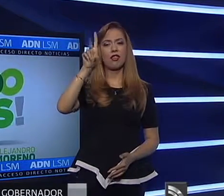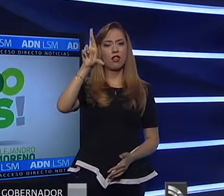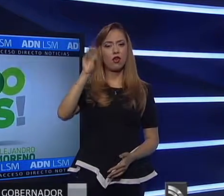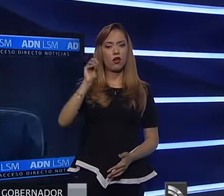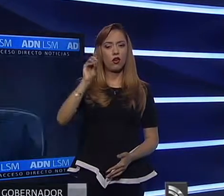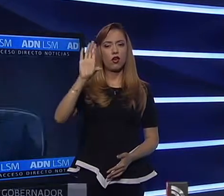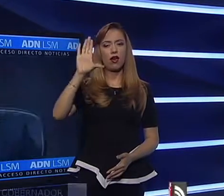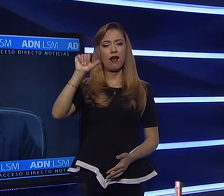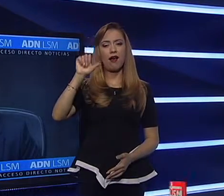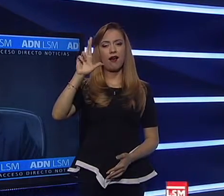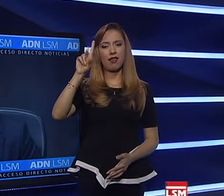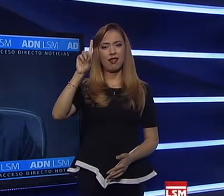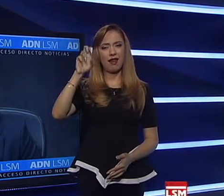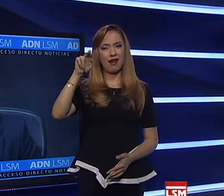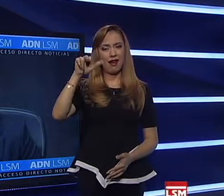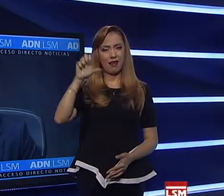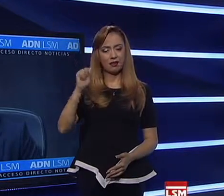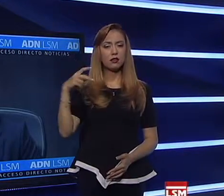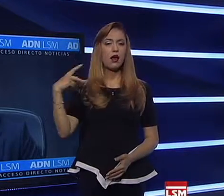por la coalición PRI-Partido Verde.